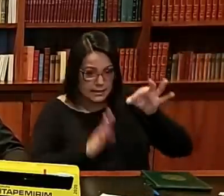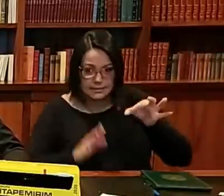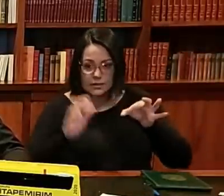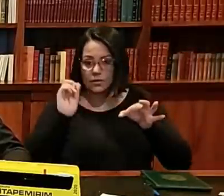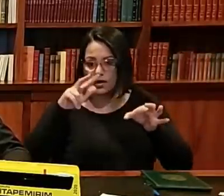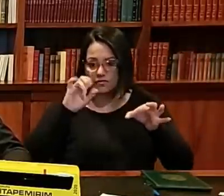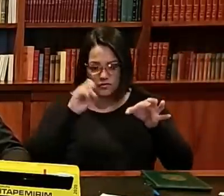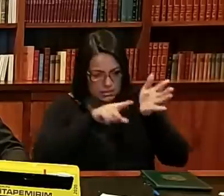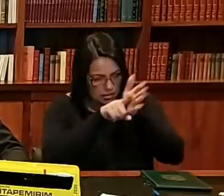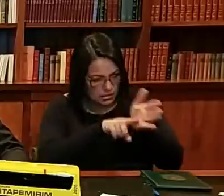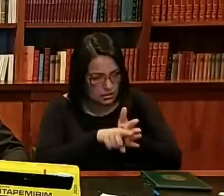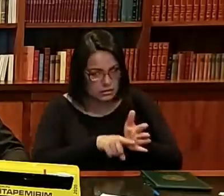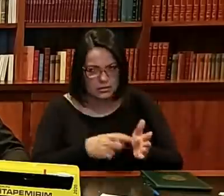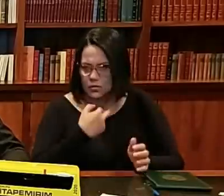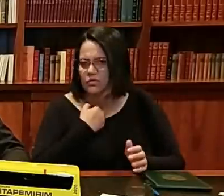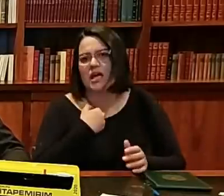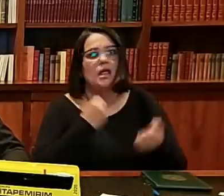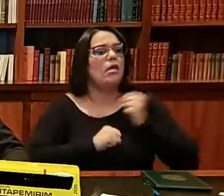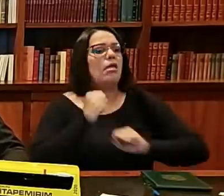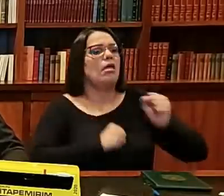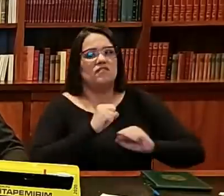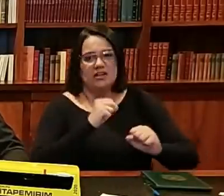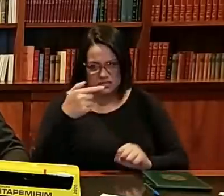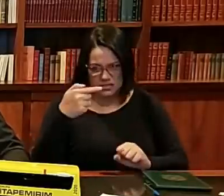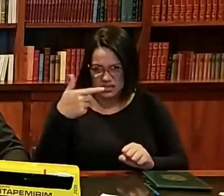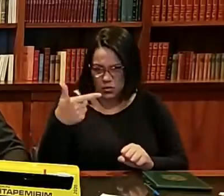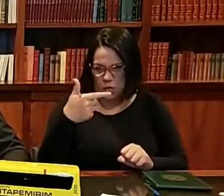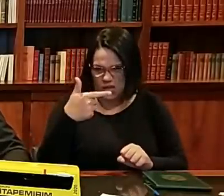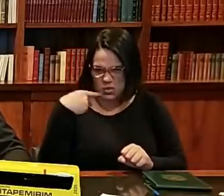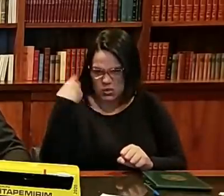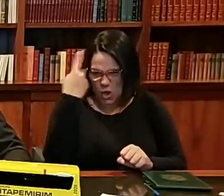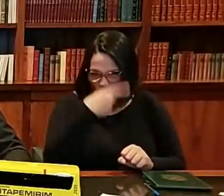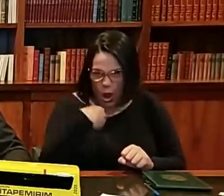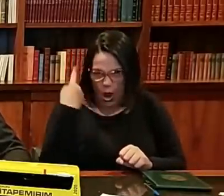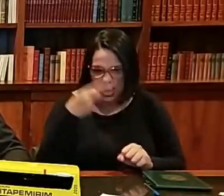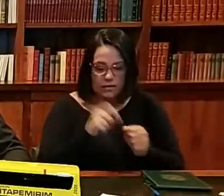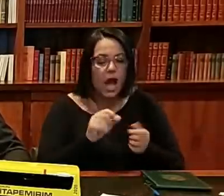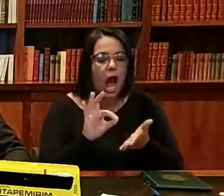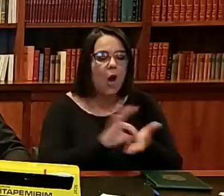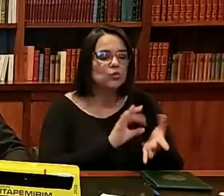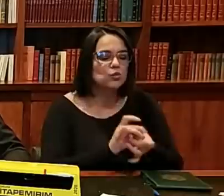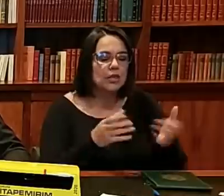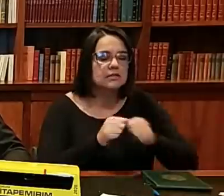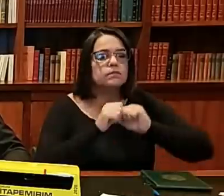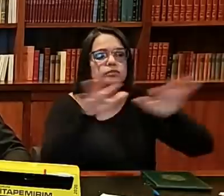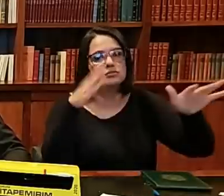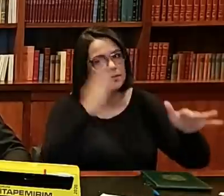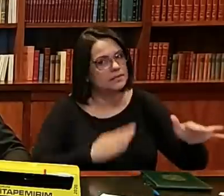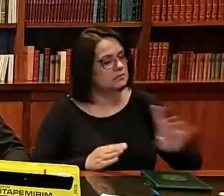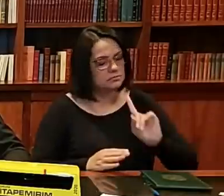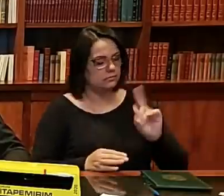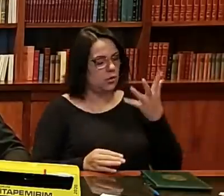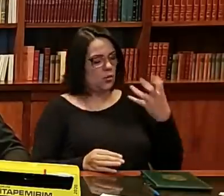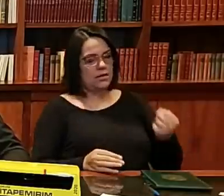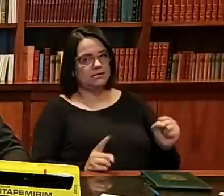correr. Não vai ser em 72 horas, é que ele me disse, que ele vai pegar e dizer que autorizar aqui a distribuição no Brasil. Afinal